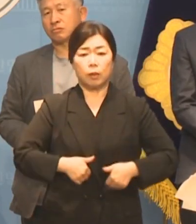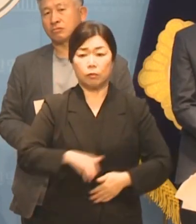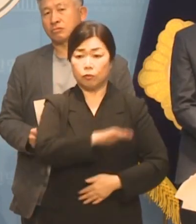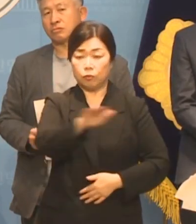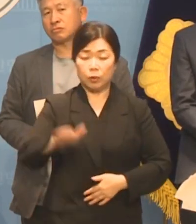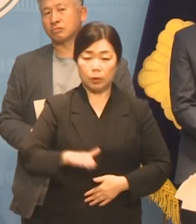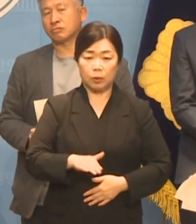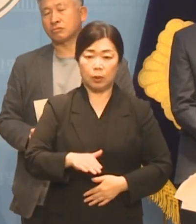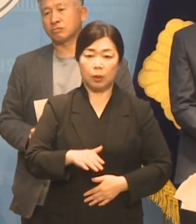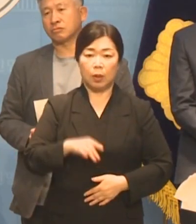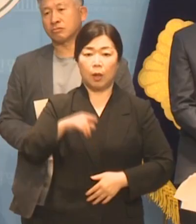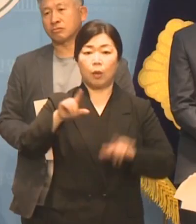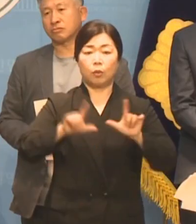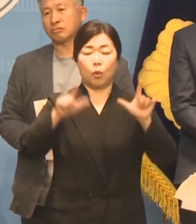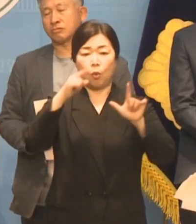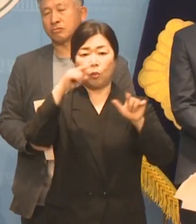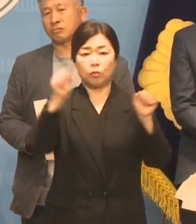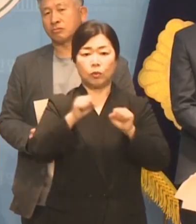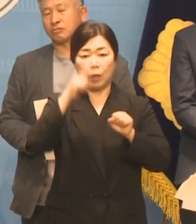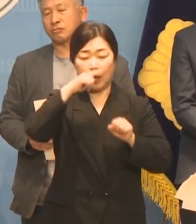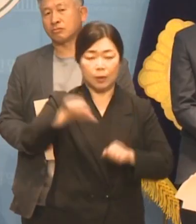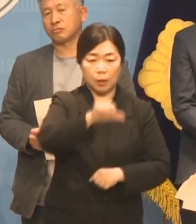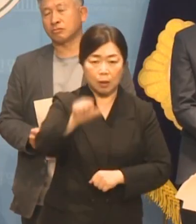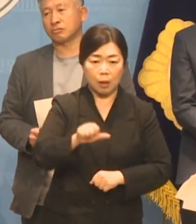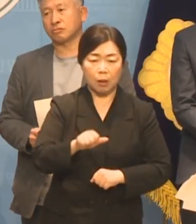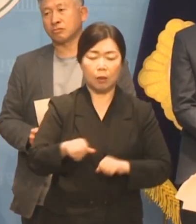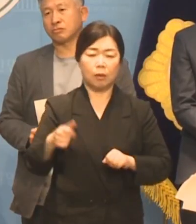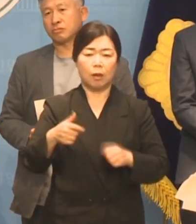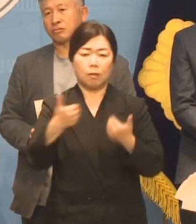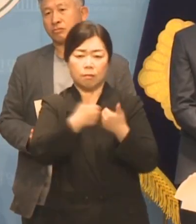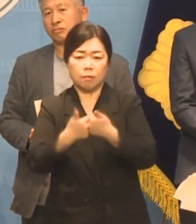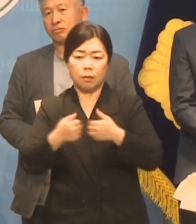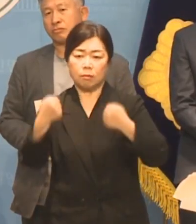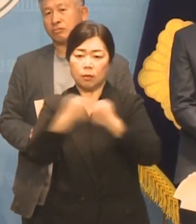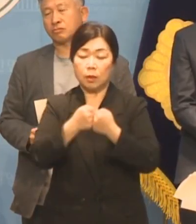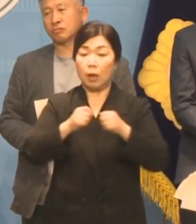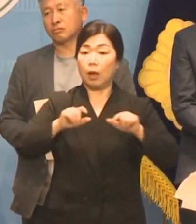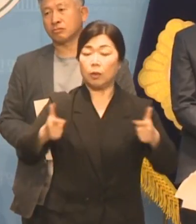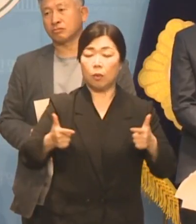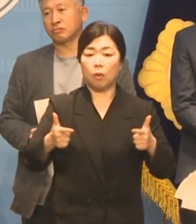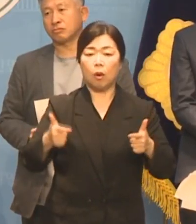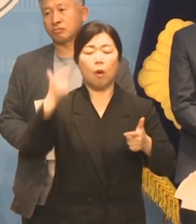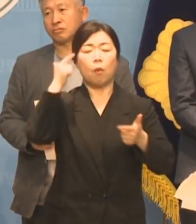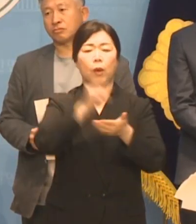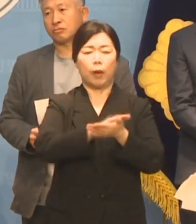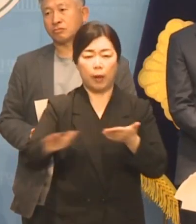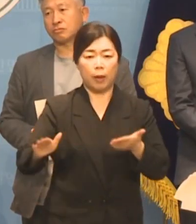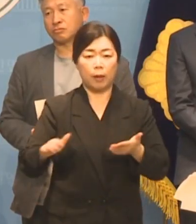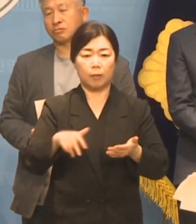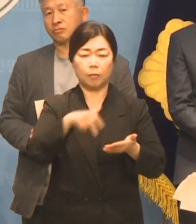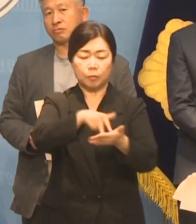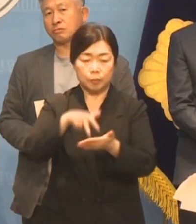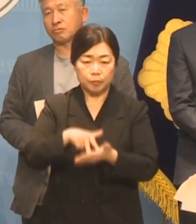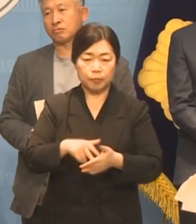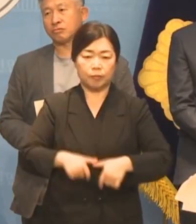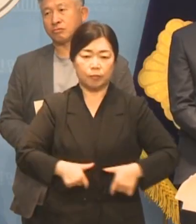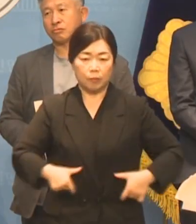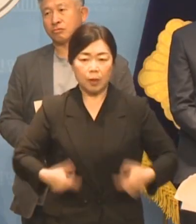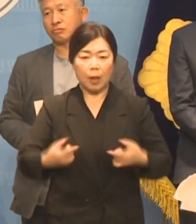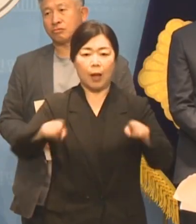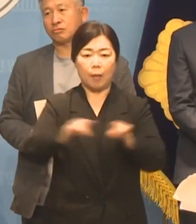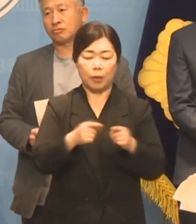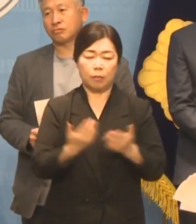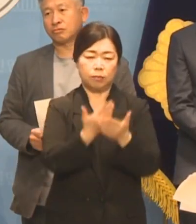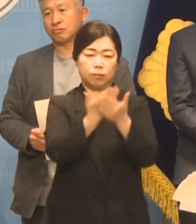모든 국가가 대립과 적대가 아니라 화해와 평화의 원칙에 입각해 공존과 공동번영의 길을 만들어